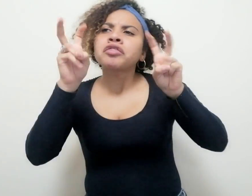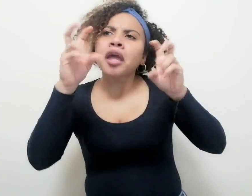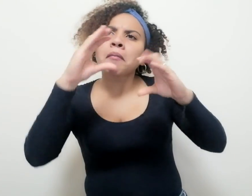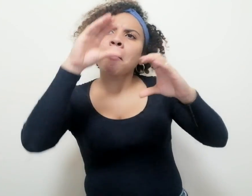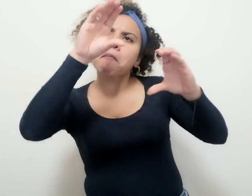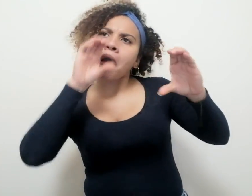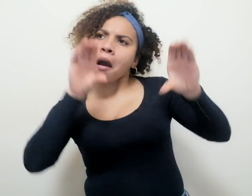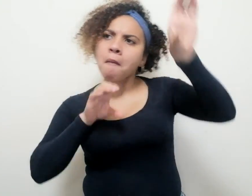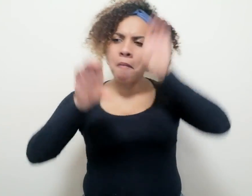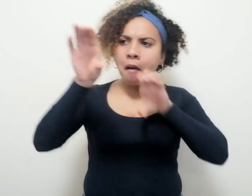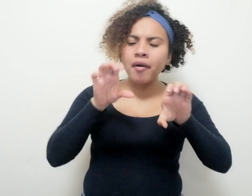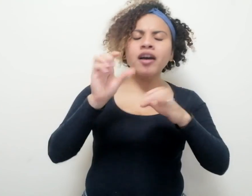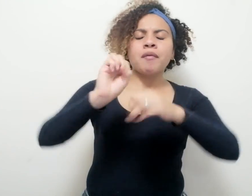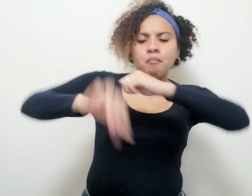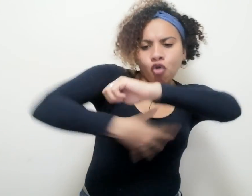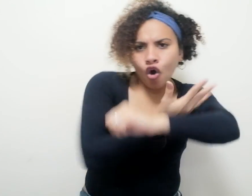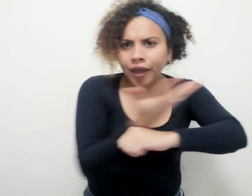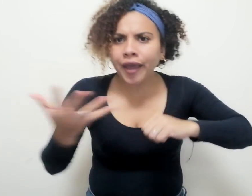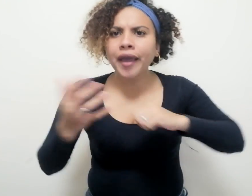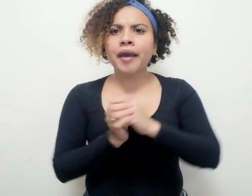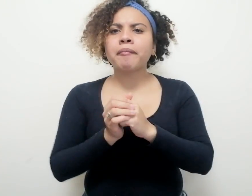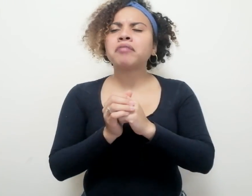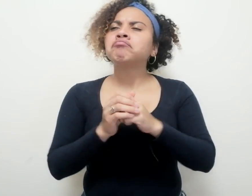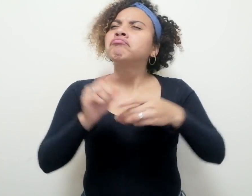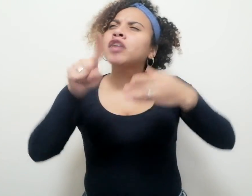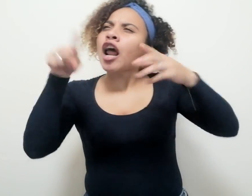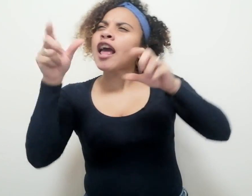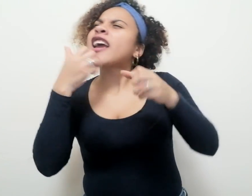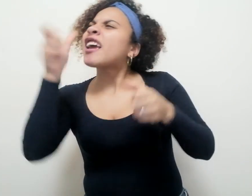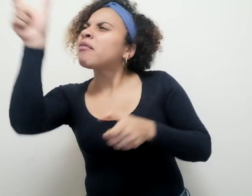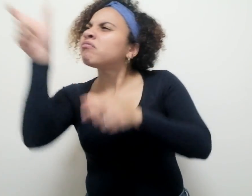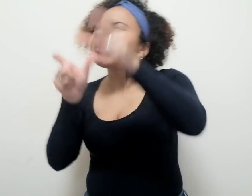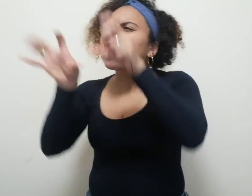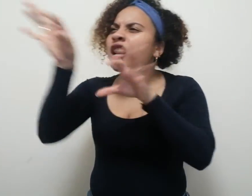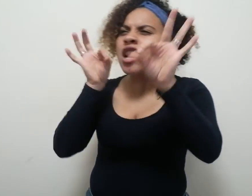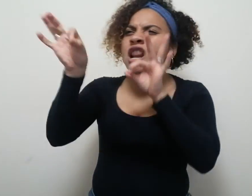citas, referencias a propósito de libros encontrados aquí y allá.